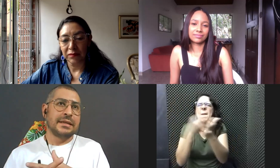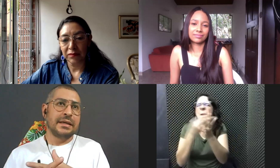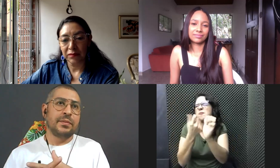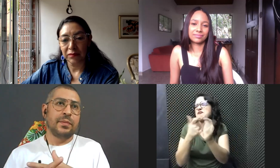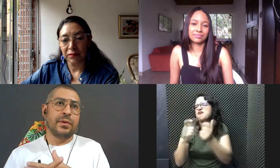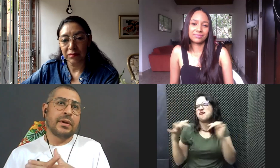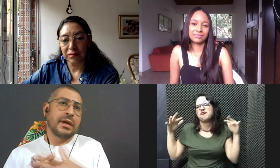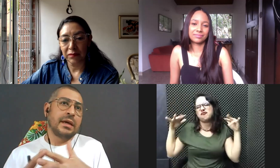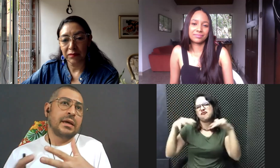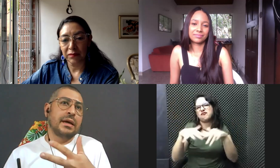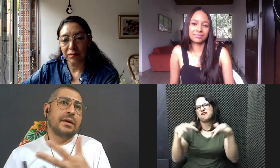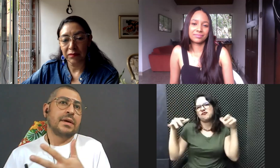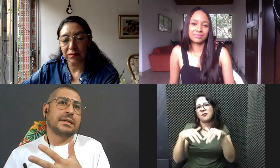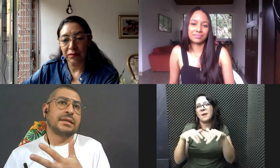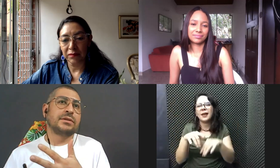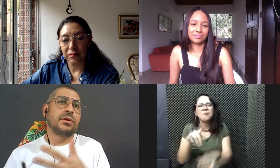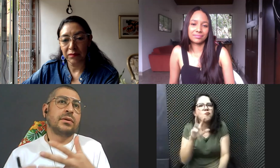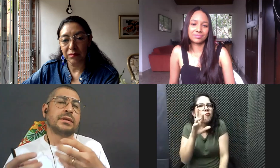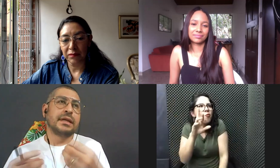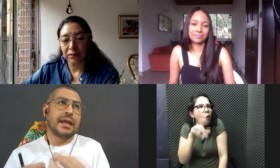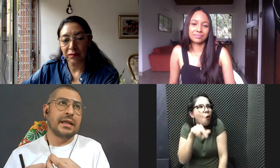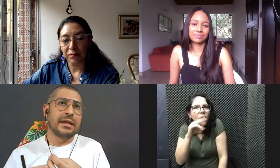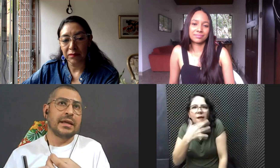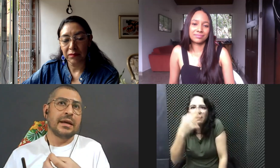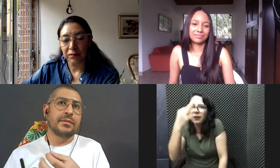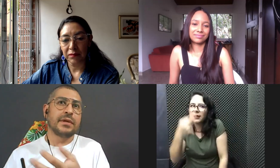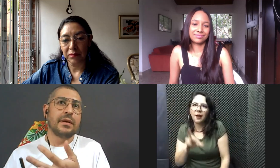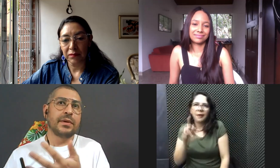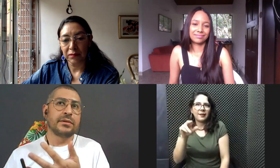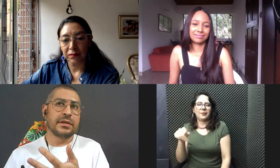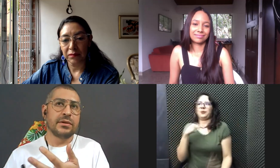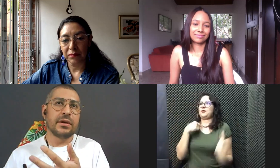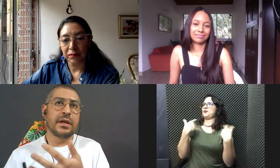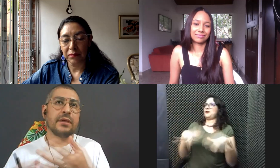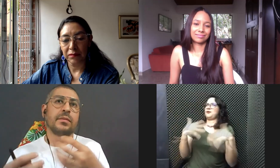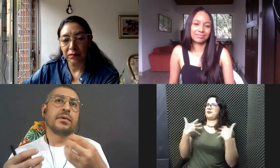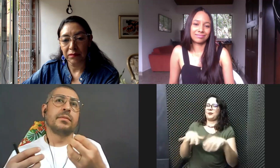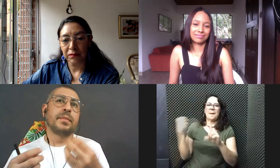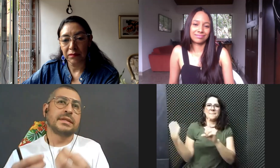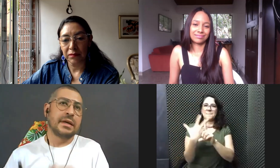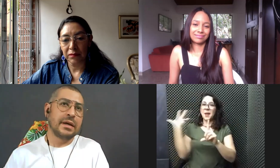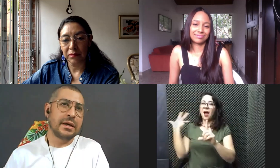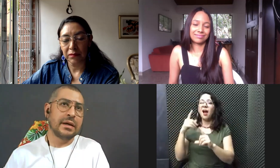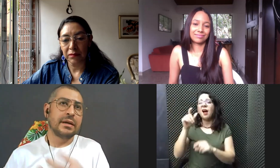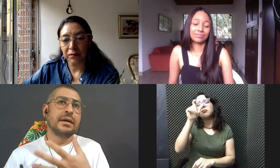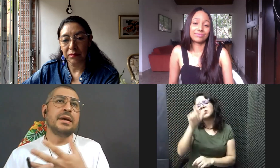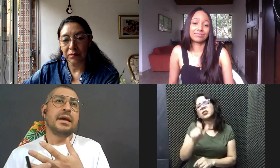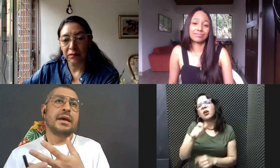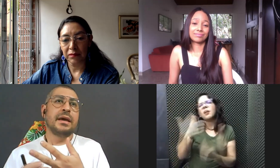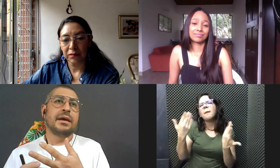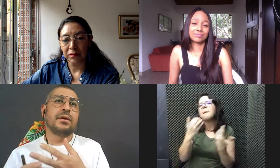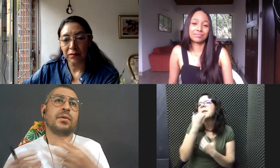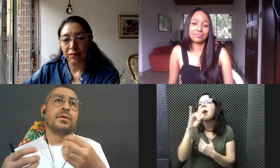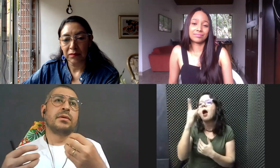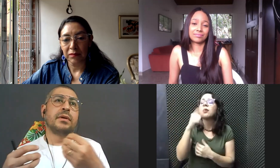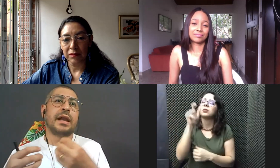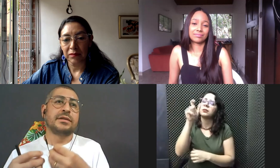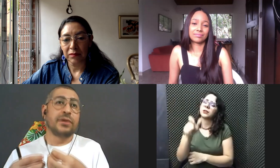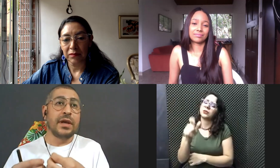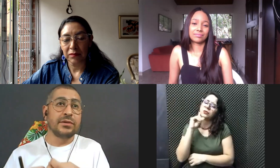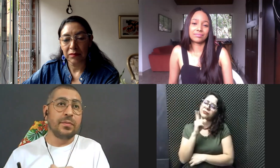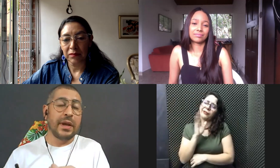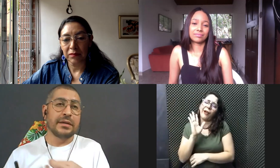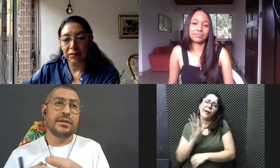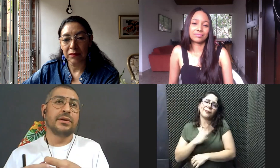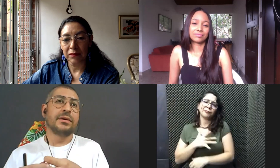sea así porque a veces se trata, digamos, a la persona sorda como con pesar, como la